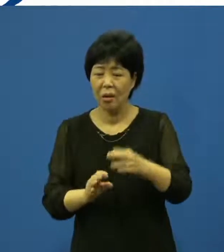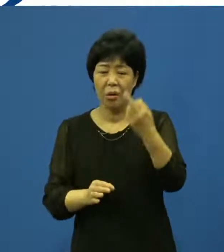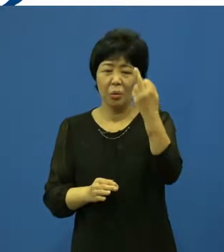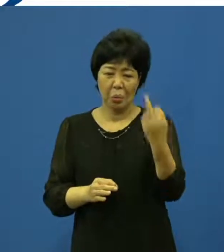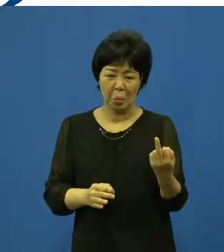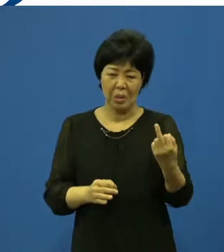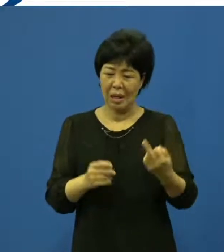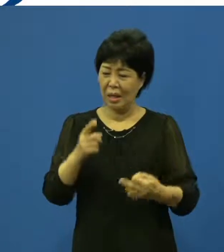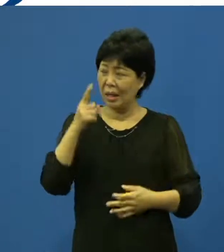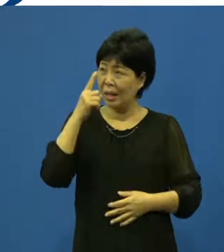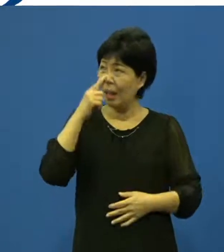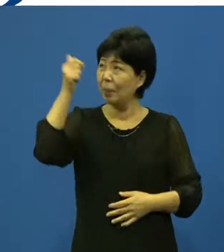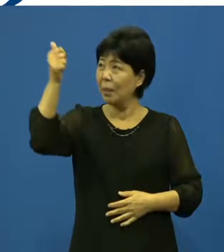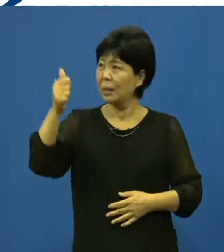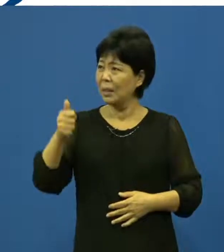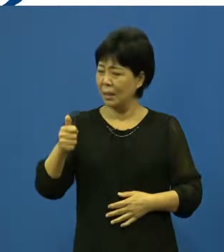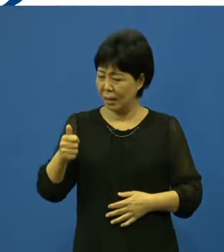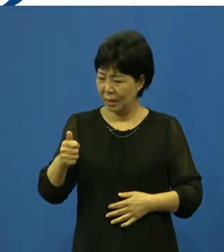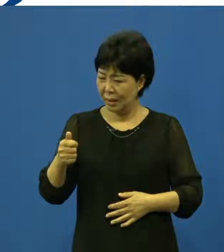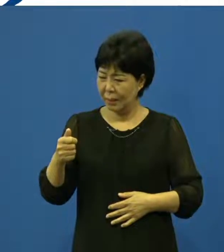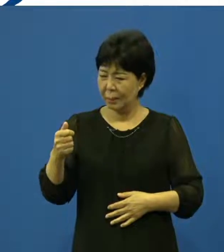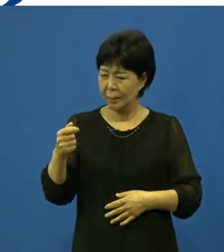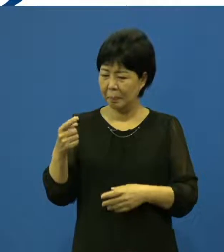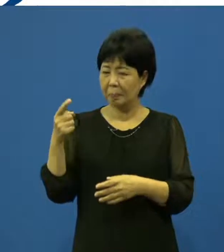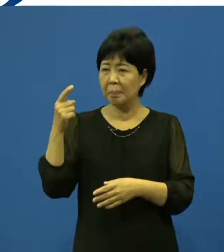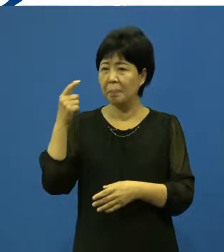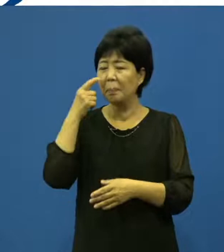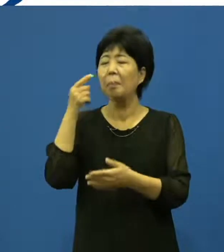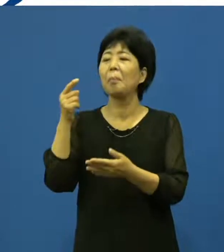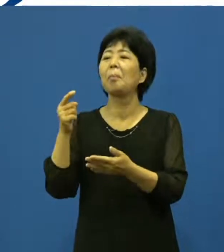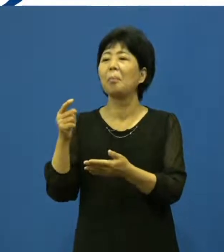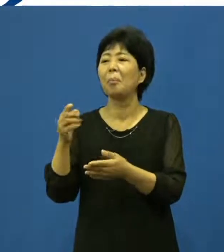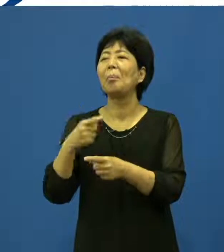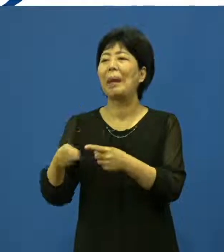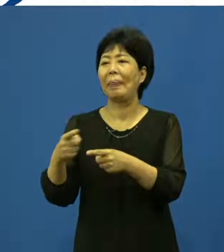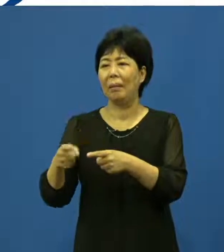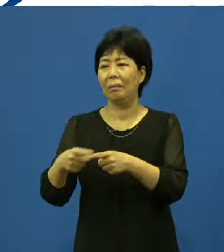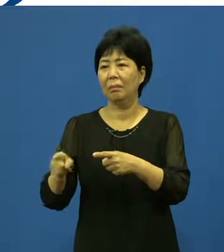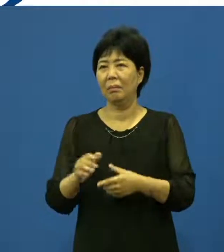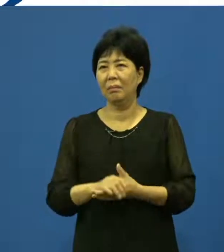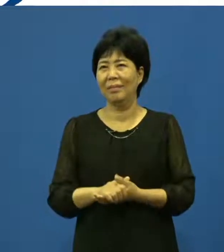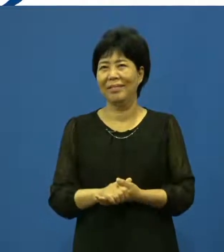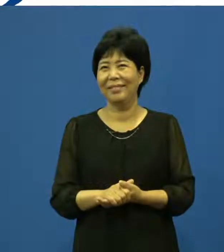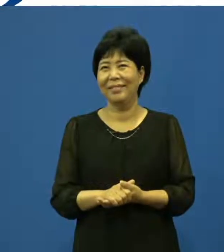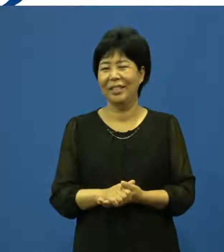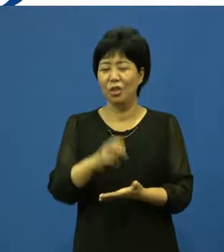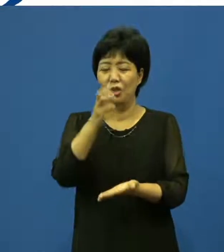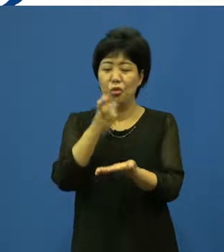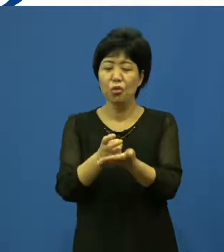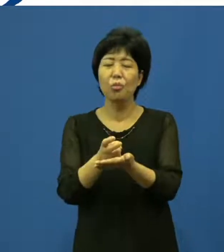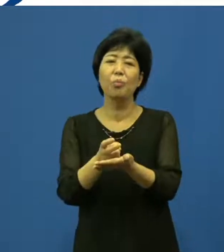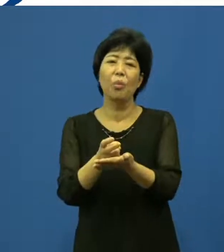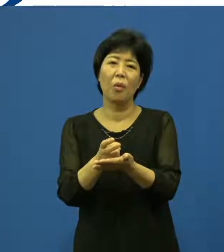아버지까지 판단합니다. 그는 이미 하나님이 되어 있습니다. 이게 율법주의자들의 모습입니다.